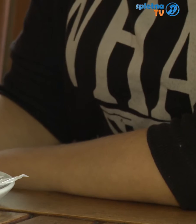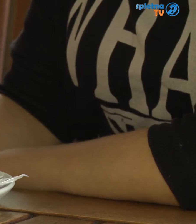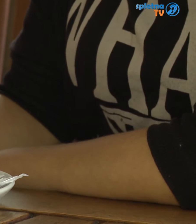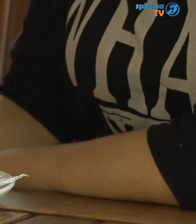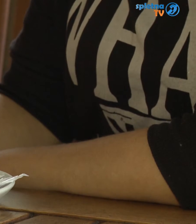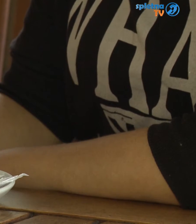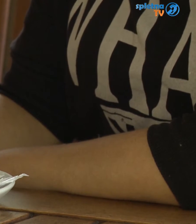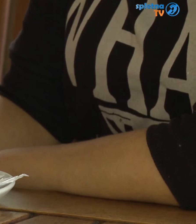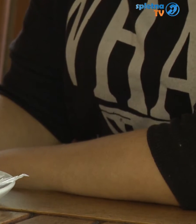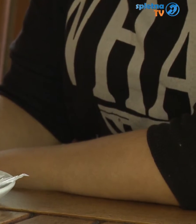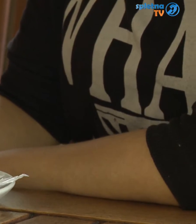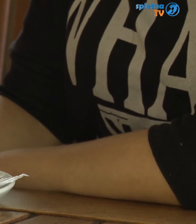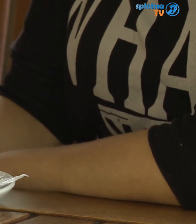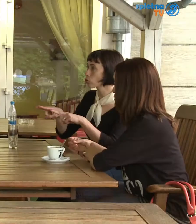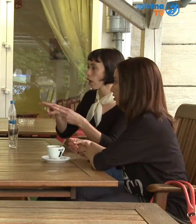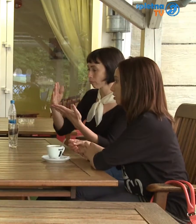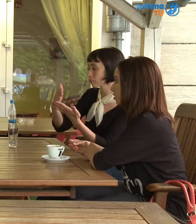Avtomatsko pokretam.